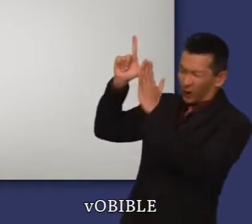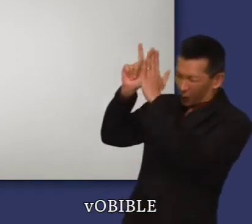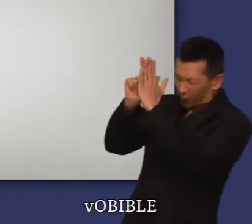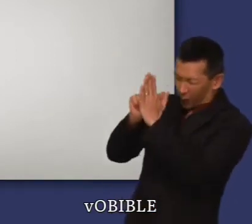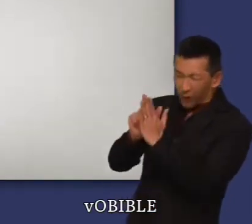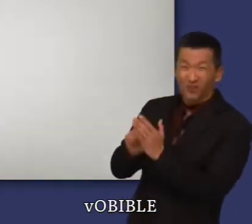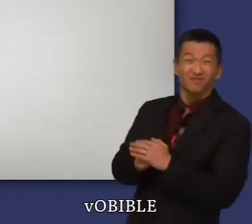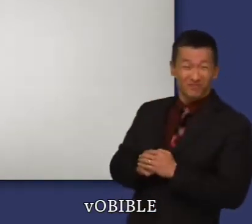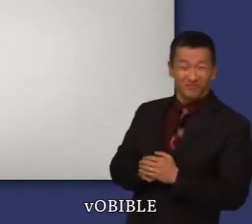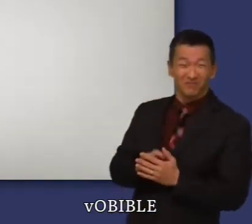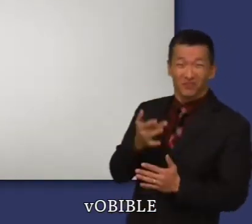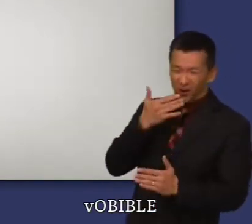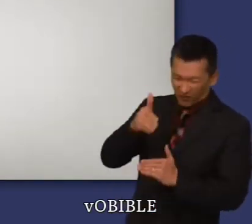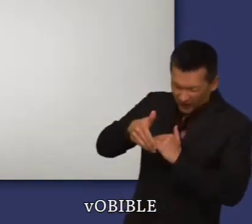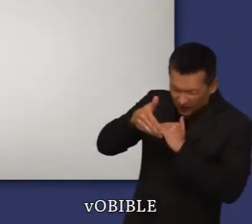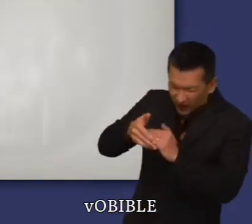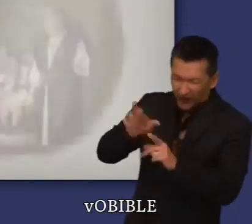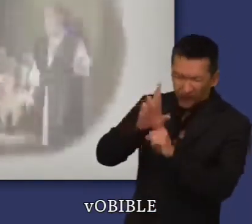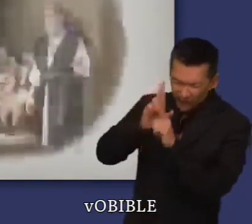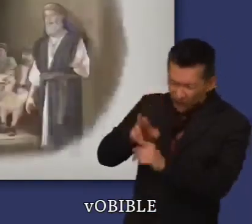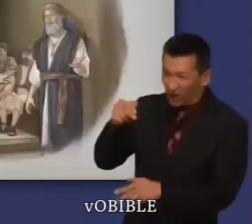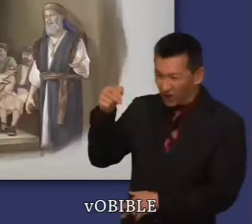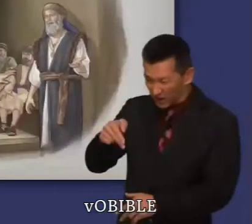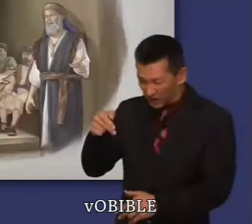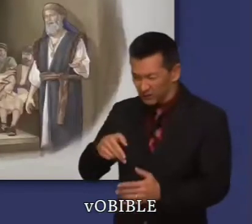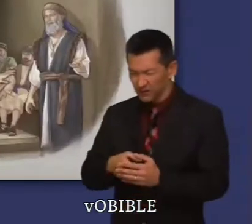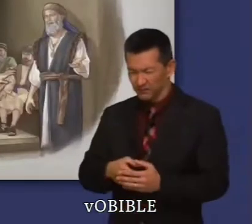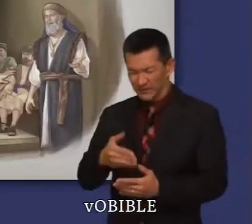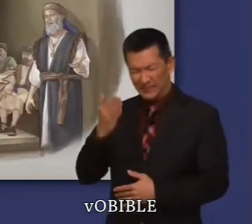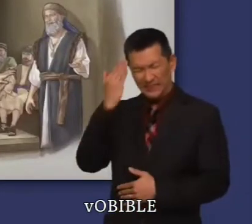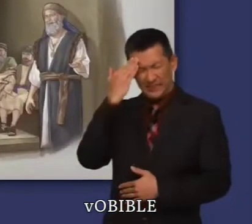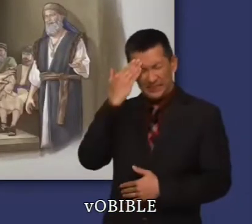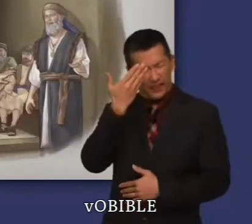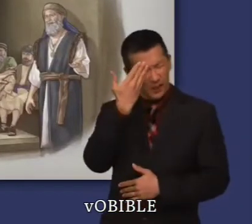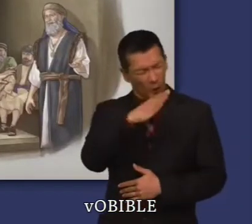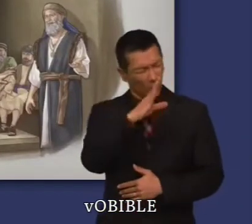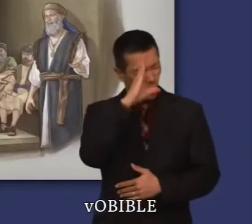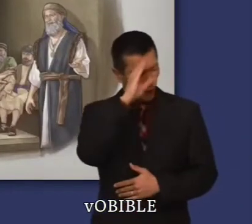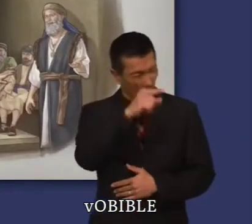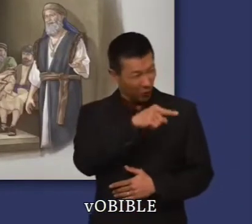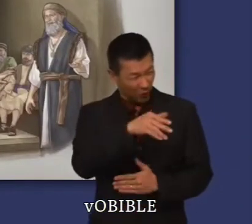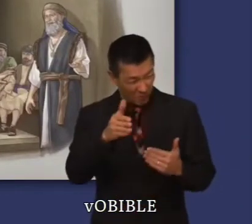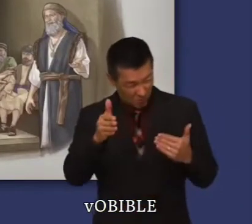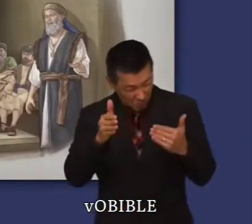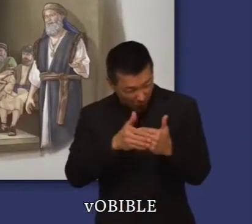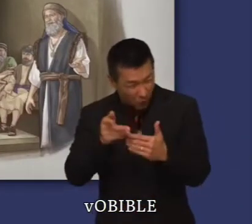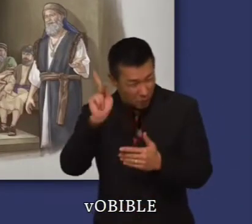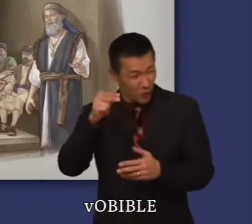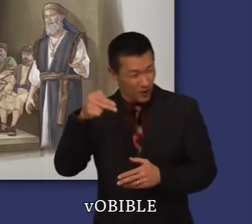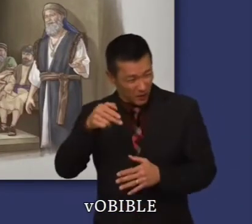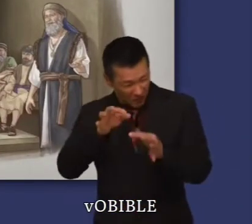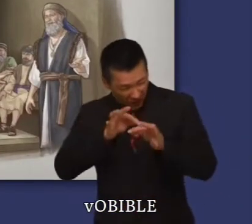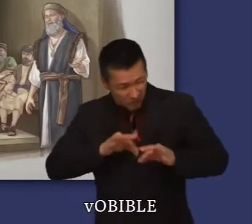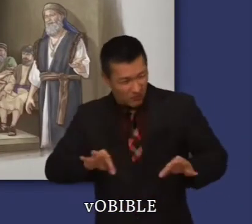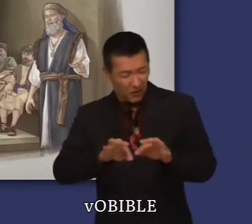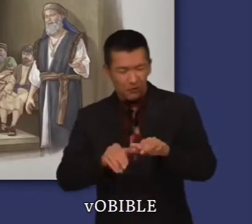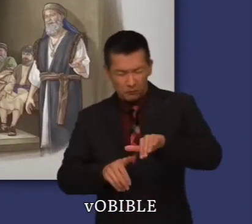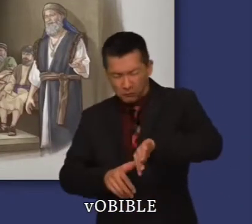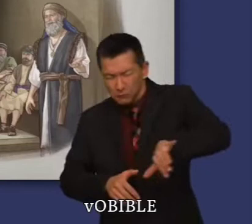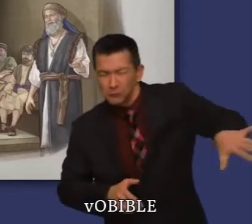aide. Boaz accepte alors publiquement d'endosser les responsabilités de racheteur.